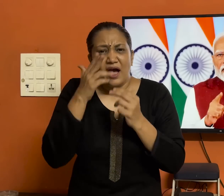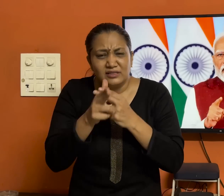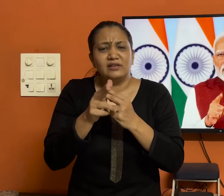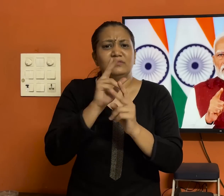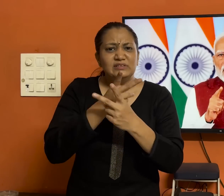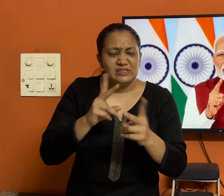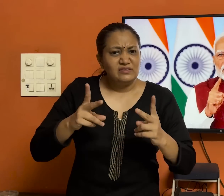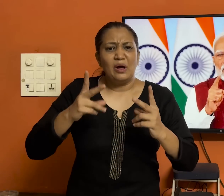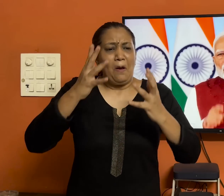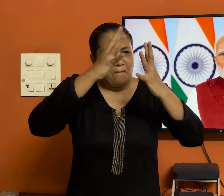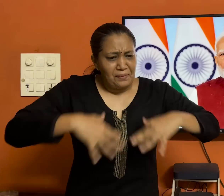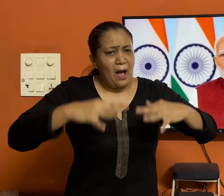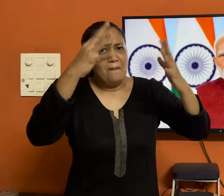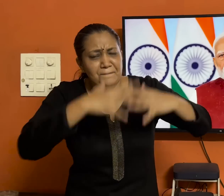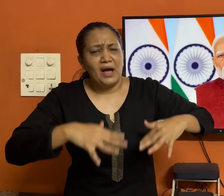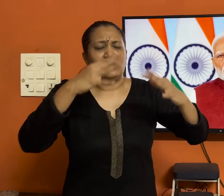आतंकवाद के इंफ्रास्ट्रक्चर को